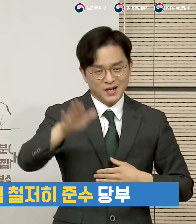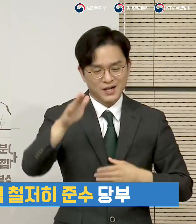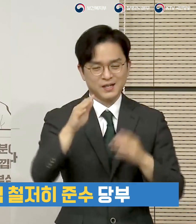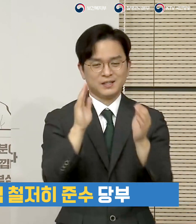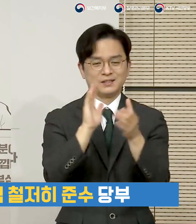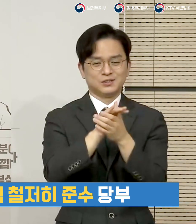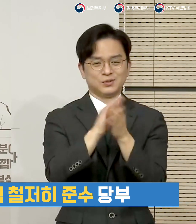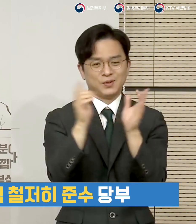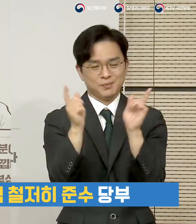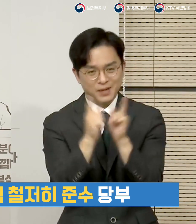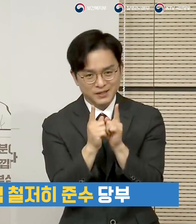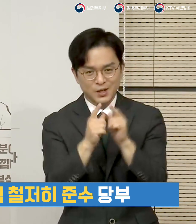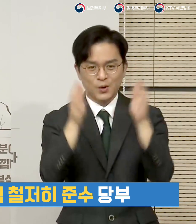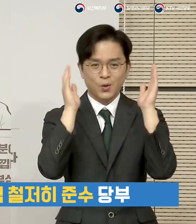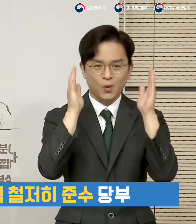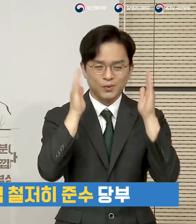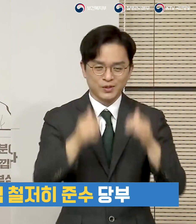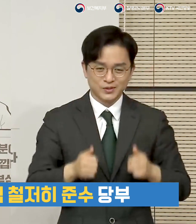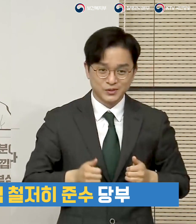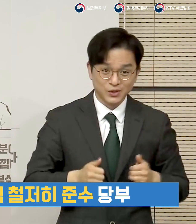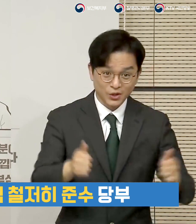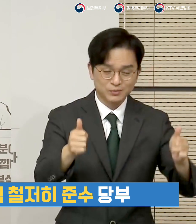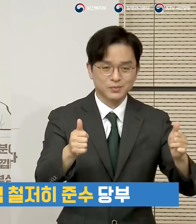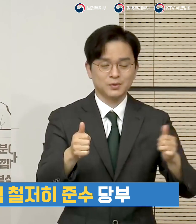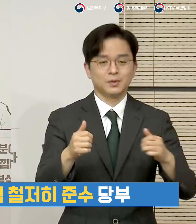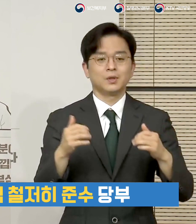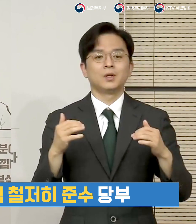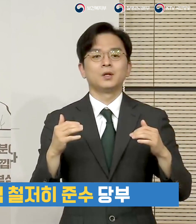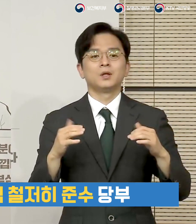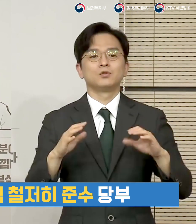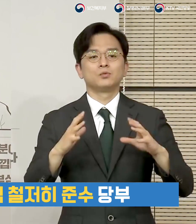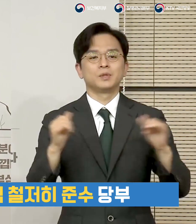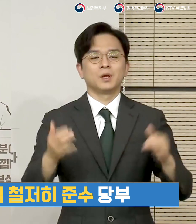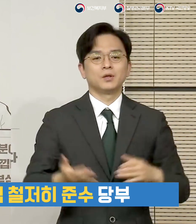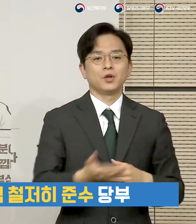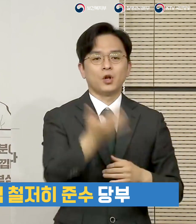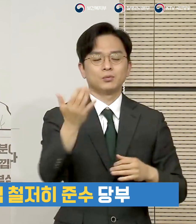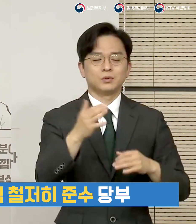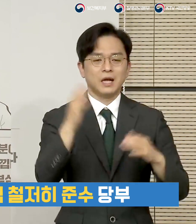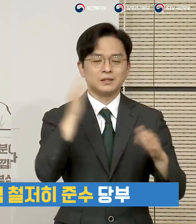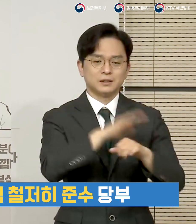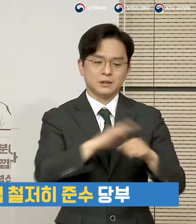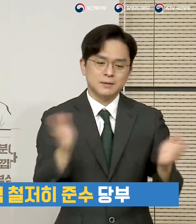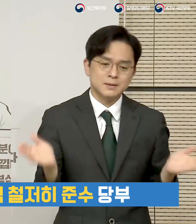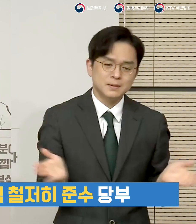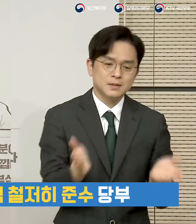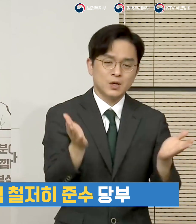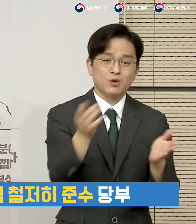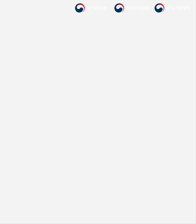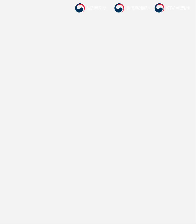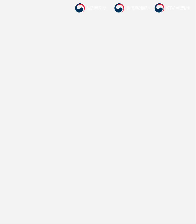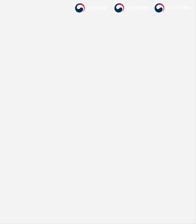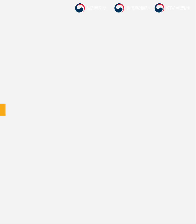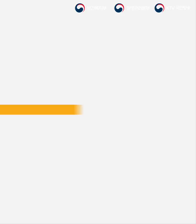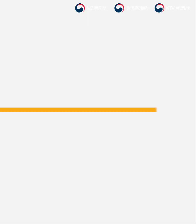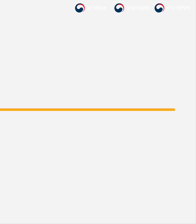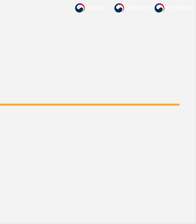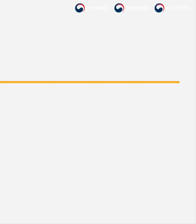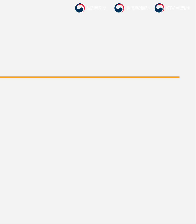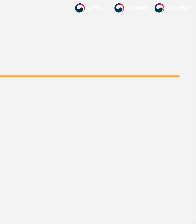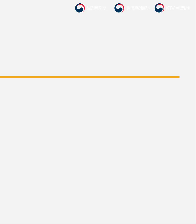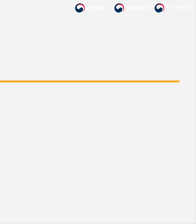성장할 수 있도록 각자의 자리에서 방역수칙을 철저히 지켜주실 것을 당부드립니다.